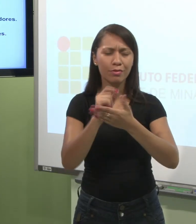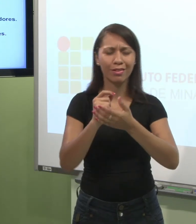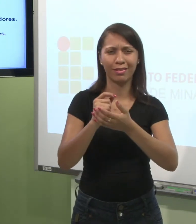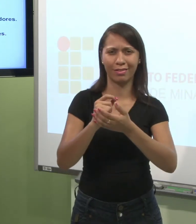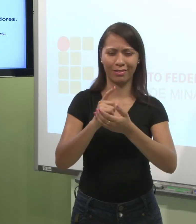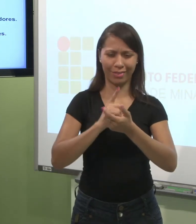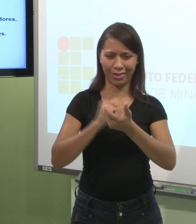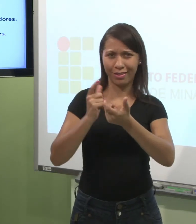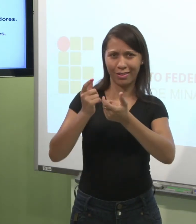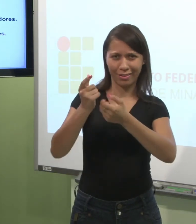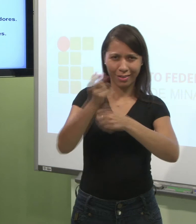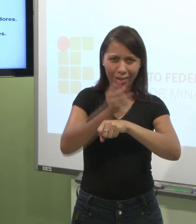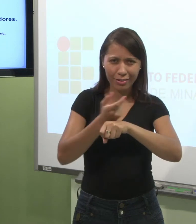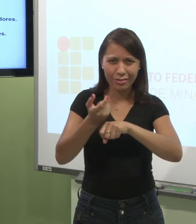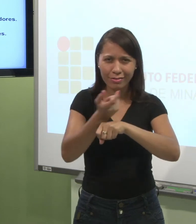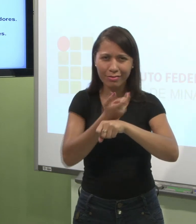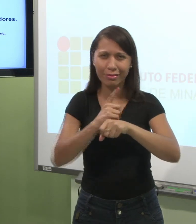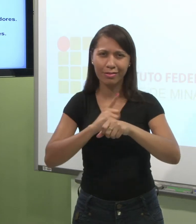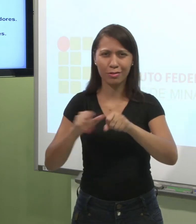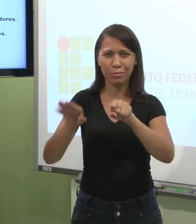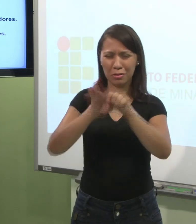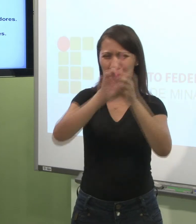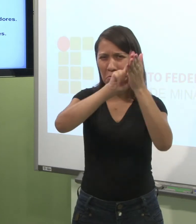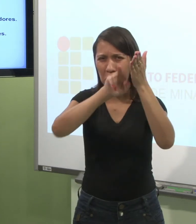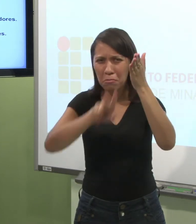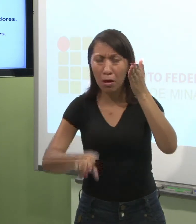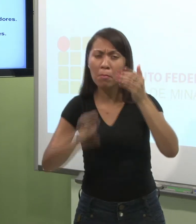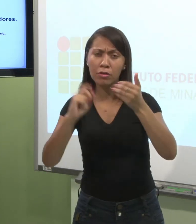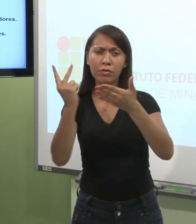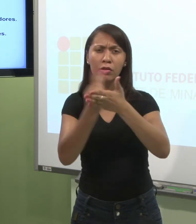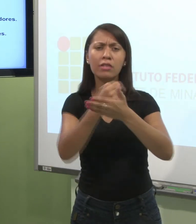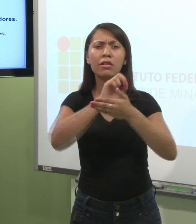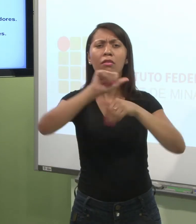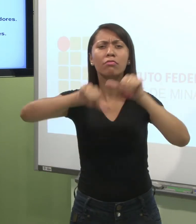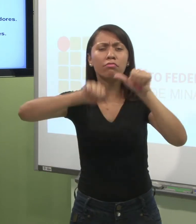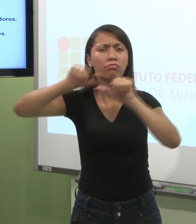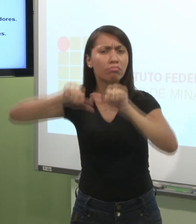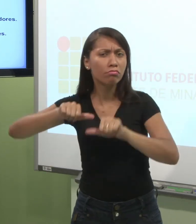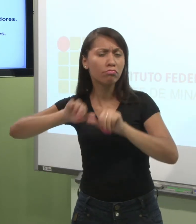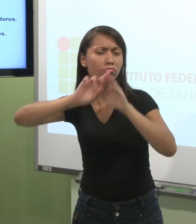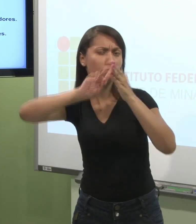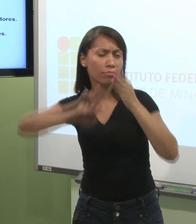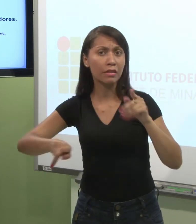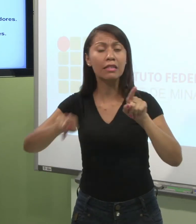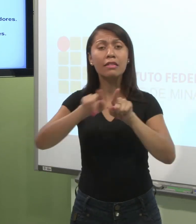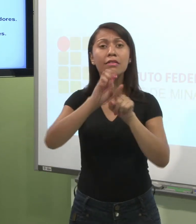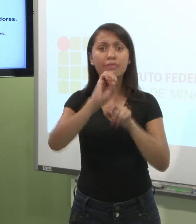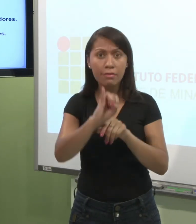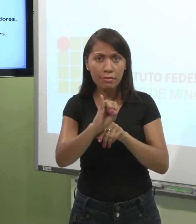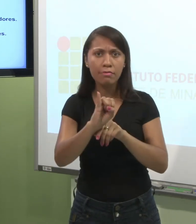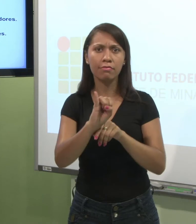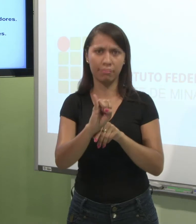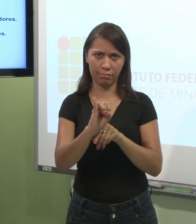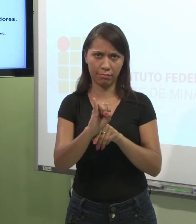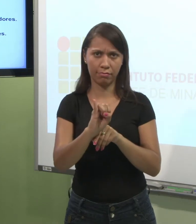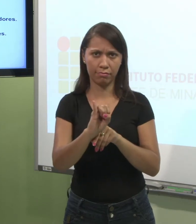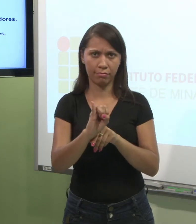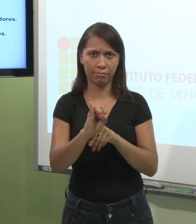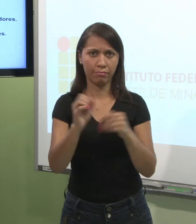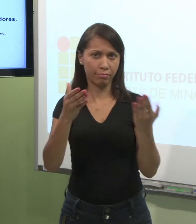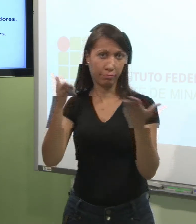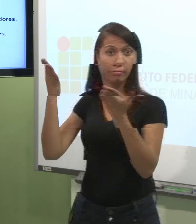refere a vários substantivos, a concordância pode variar. Se o adjetivo vier anteposto